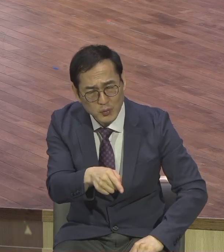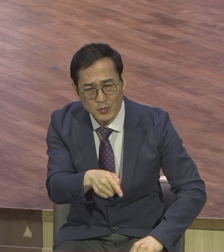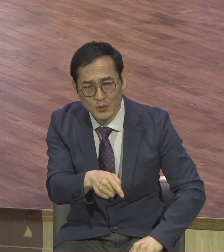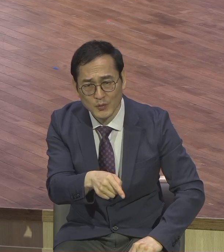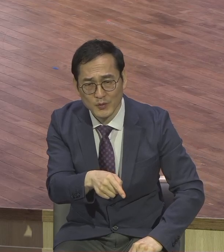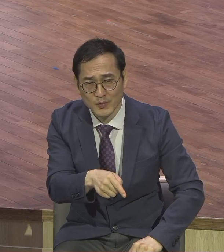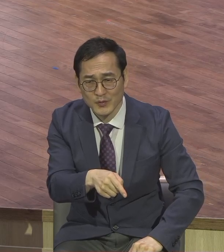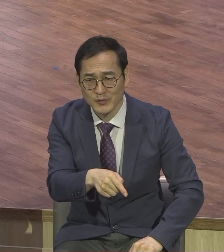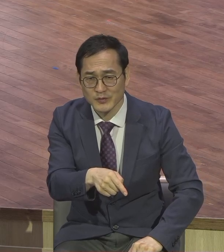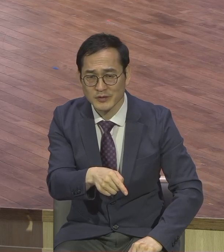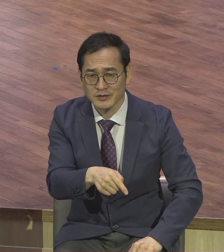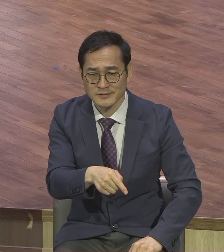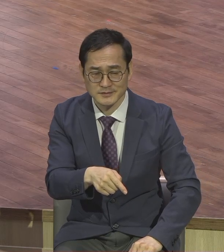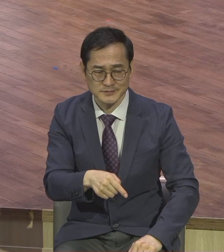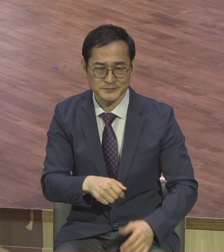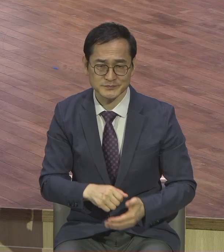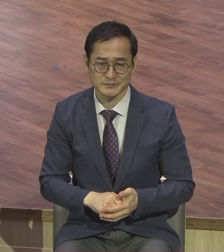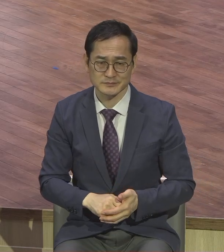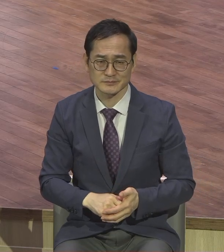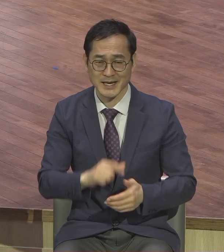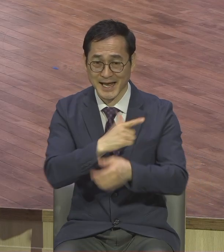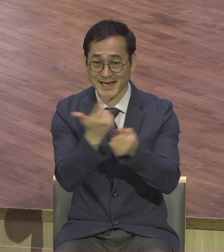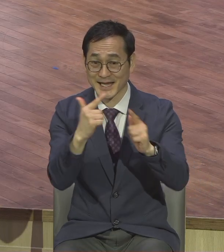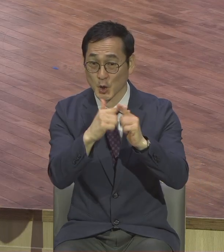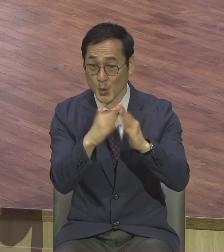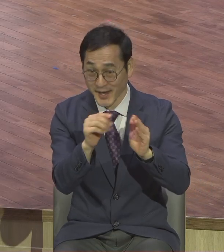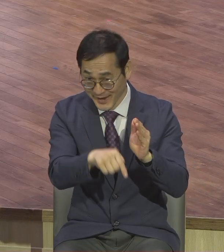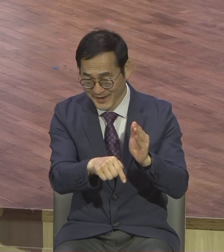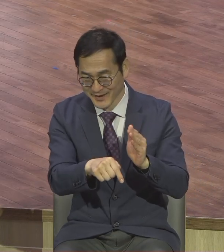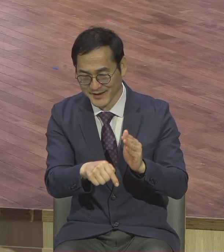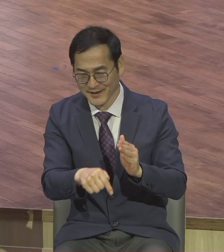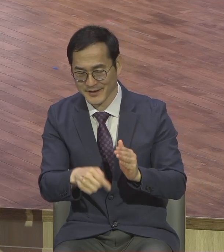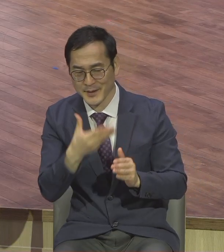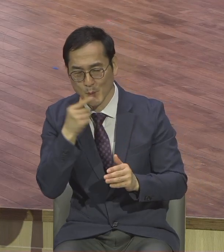바울이 이 갈라디아 지에 가서 복음을 전파할 때